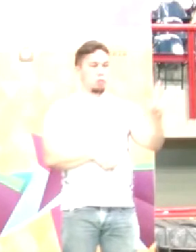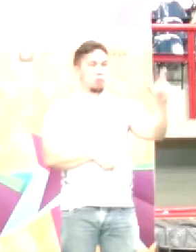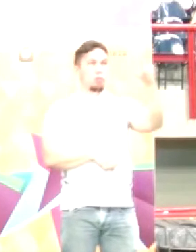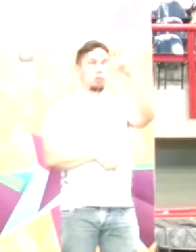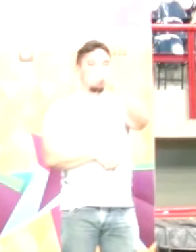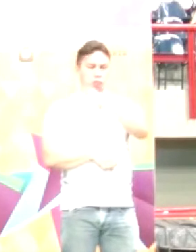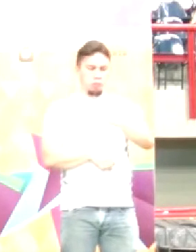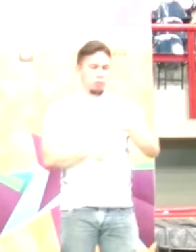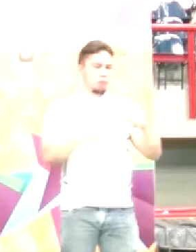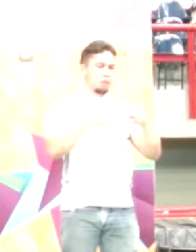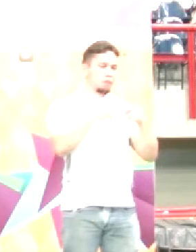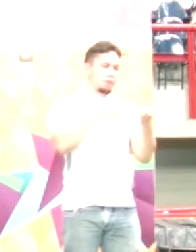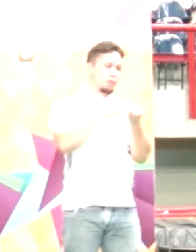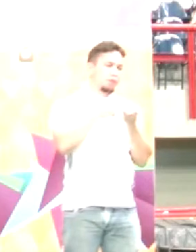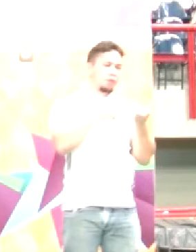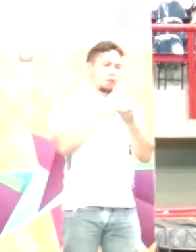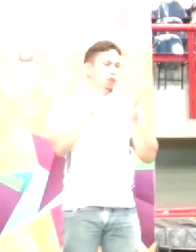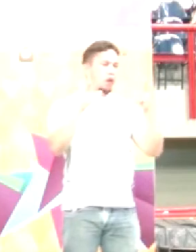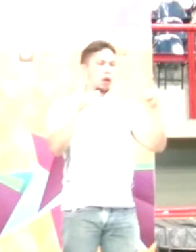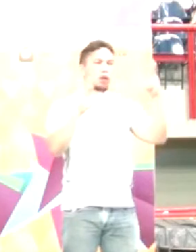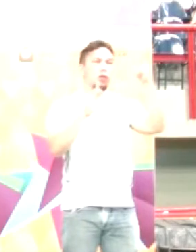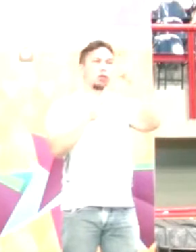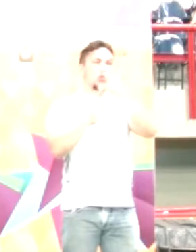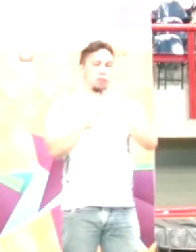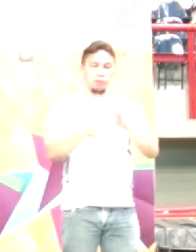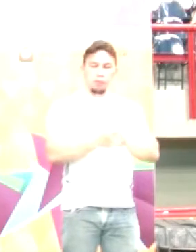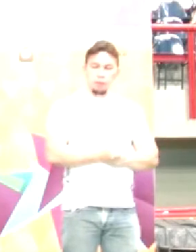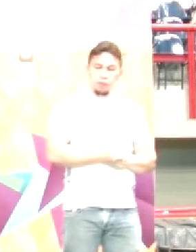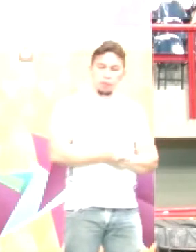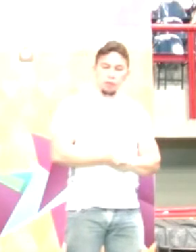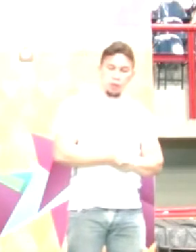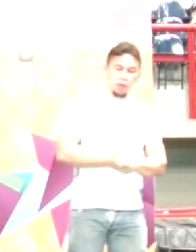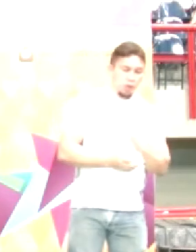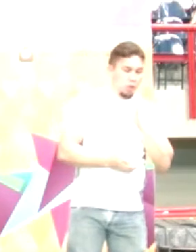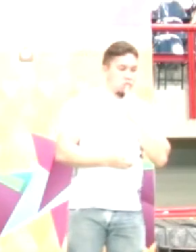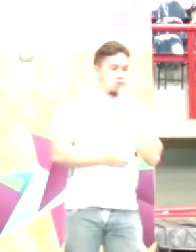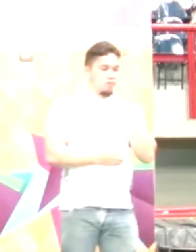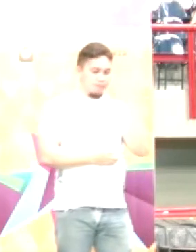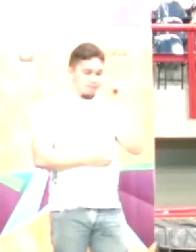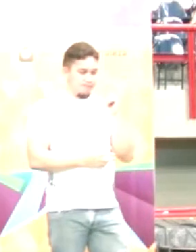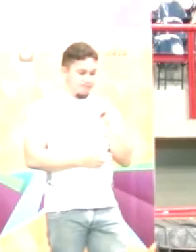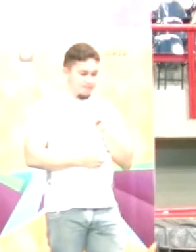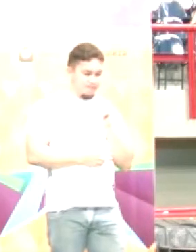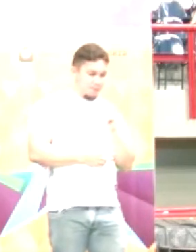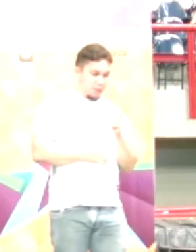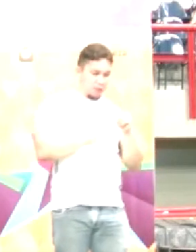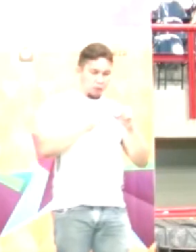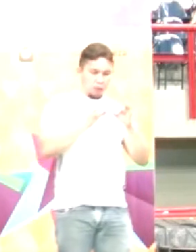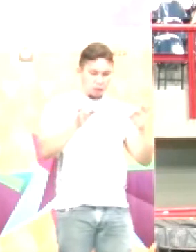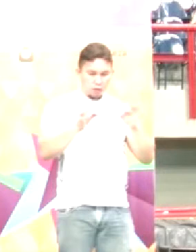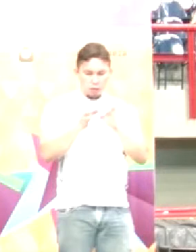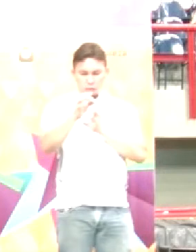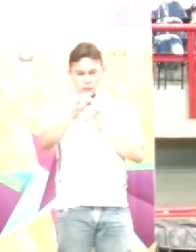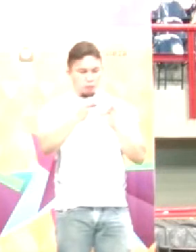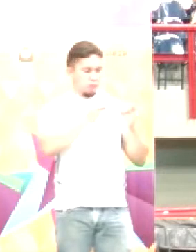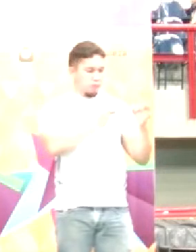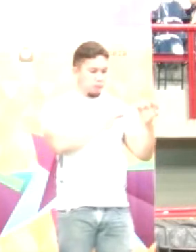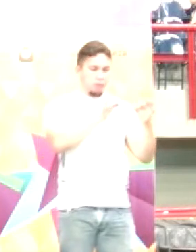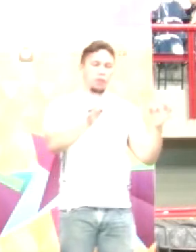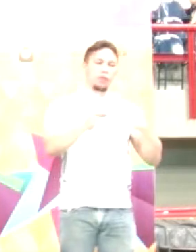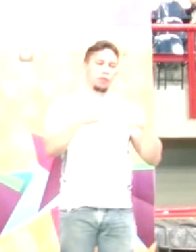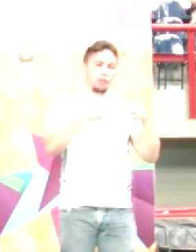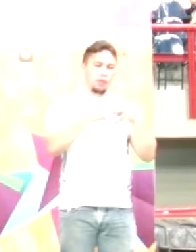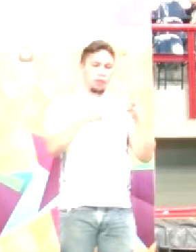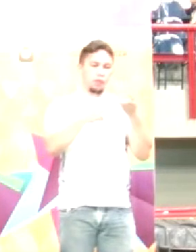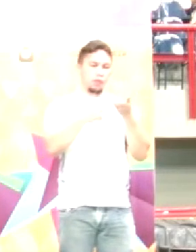lados da base têm medidas iguais. Se eu souber um lado, eu sei todos, certo? Então essa vela é feita de